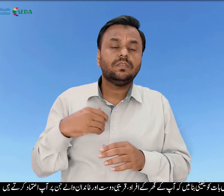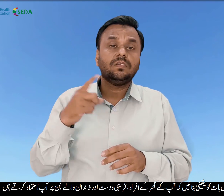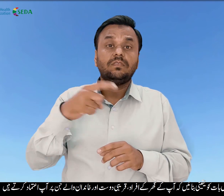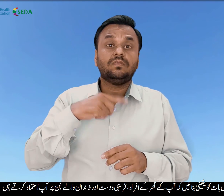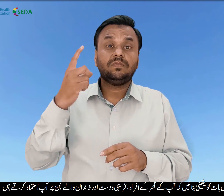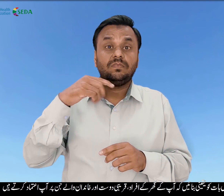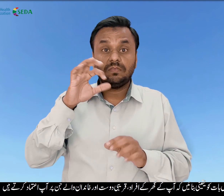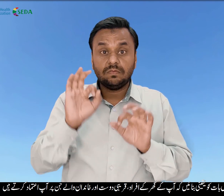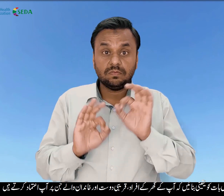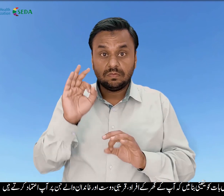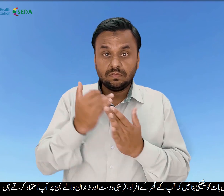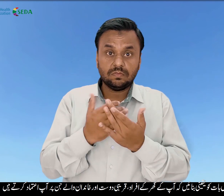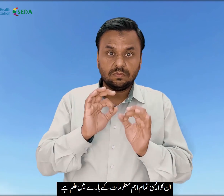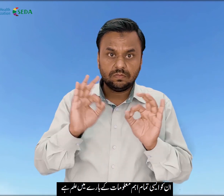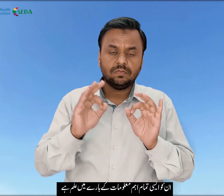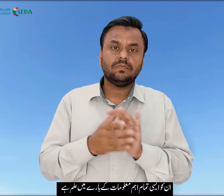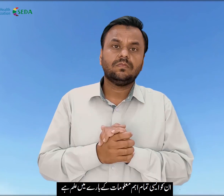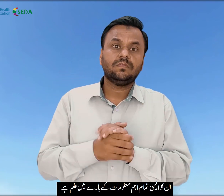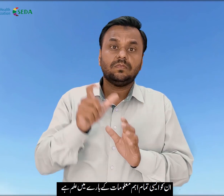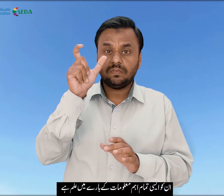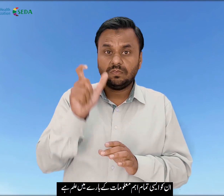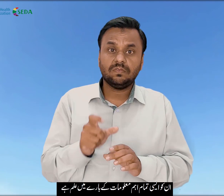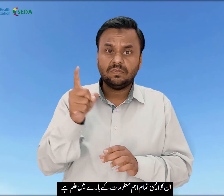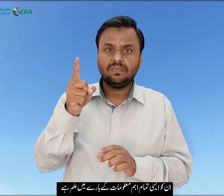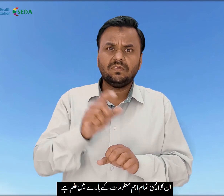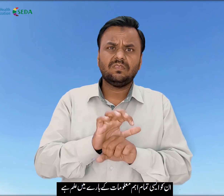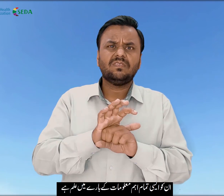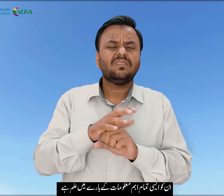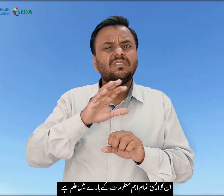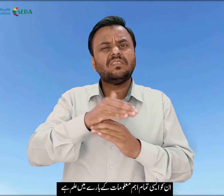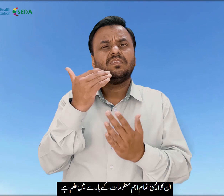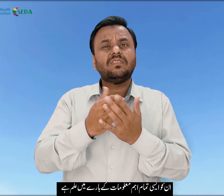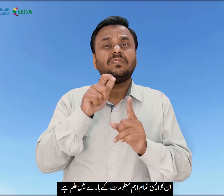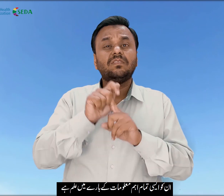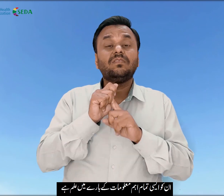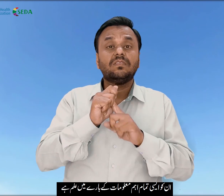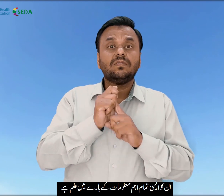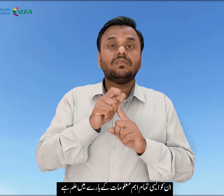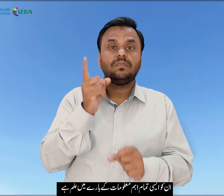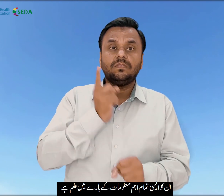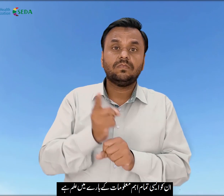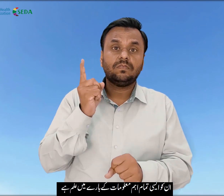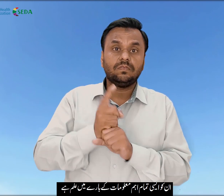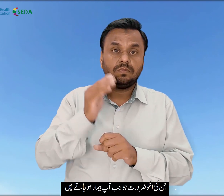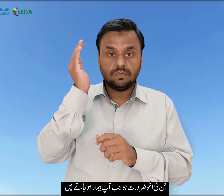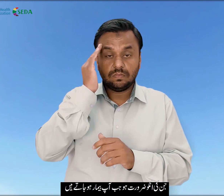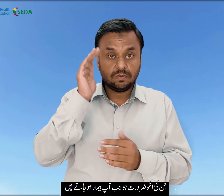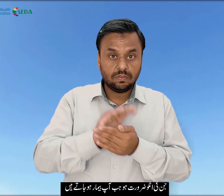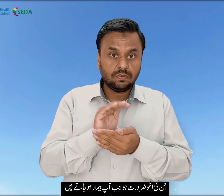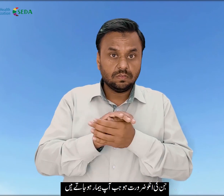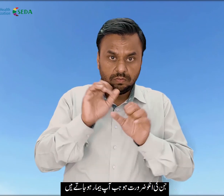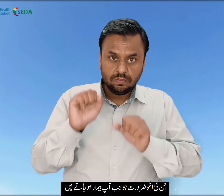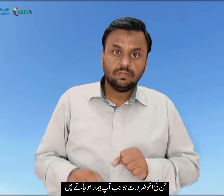اعتماد کرتے ہیں، ان کو ایسی تمام اہم معلومات کے بارے میں علم ہے جن کی ان کو ضرورت